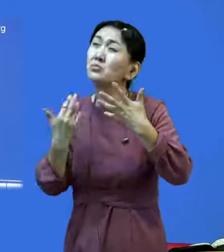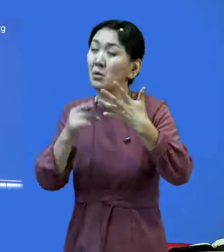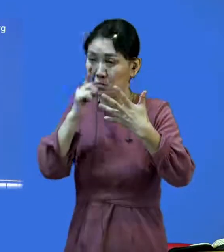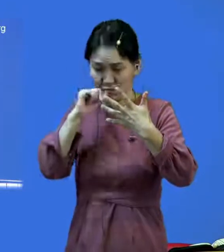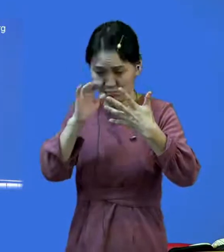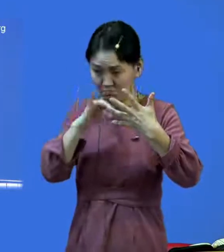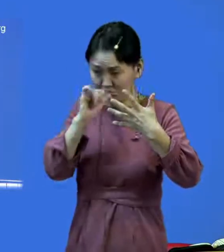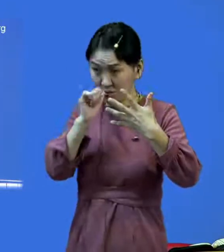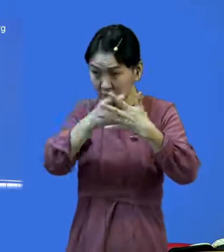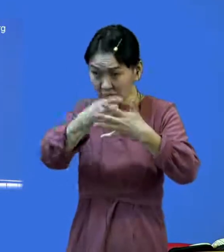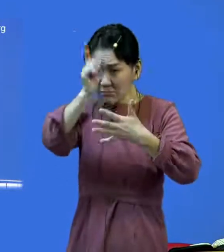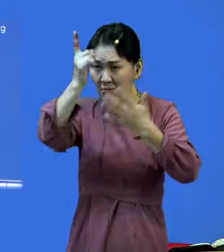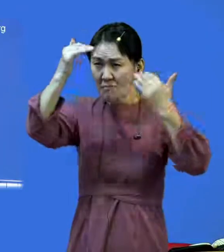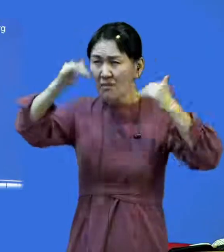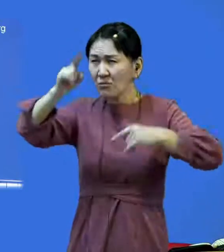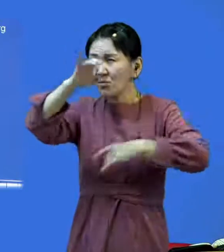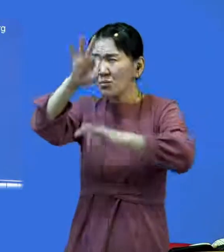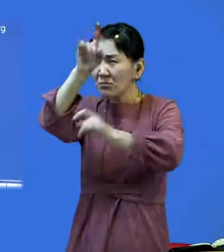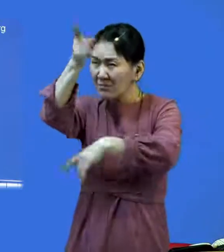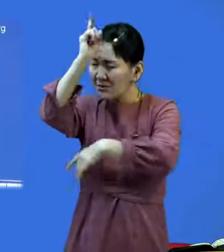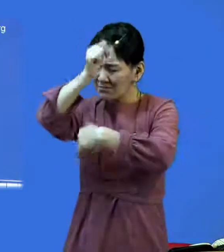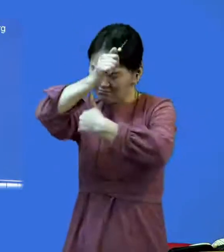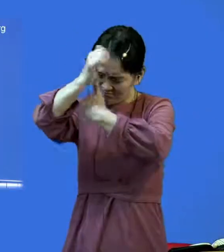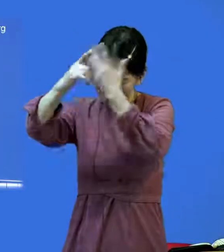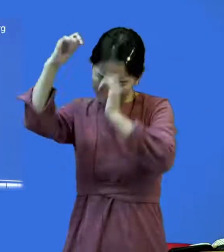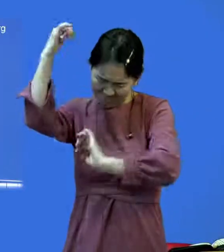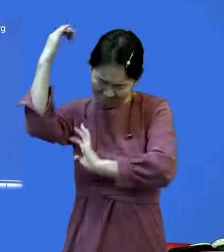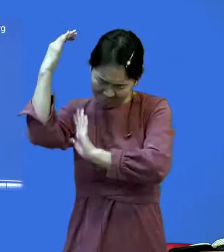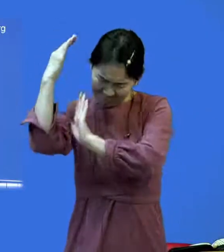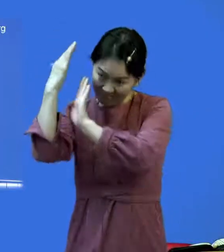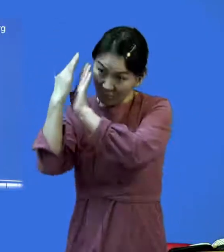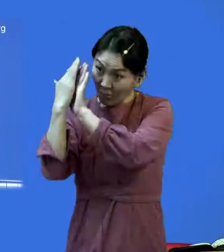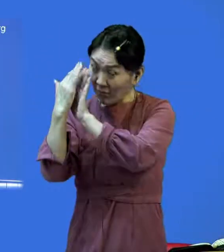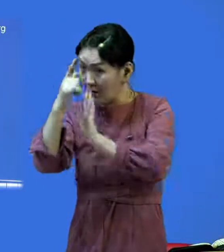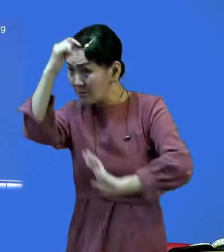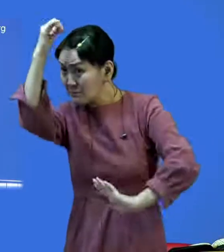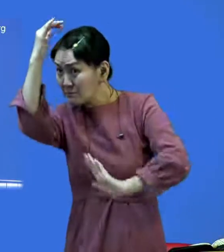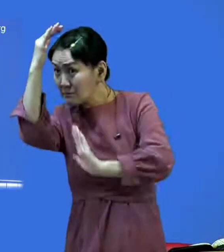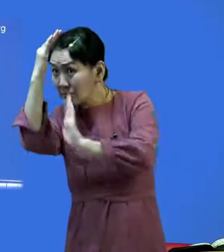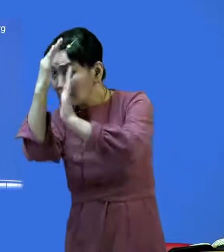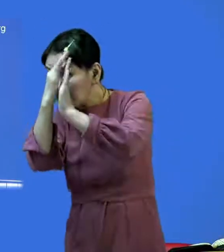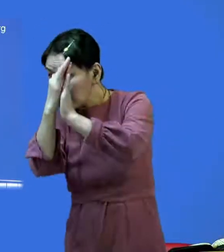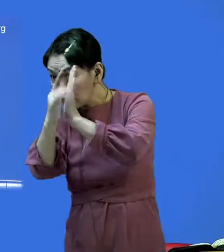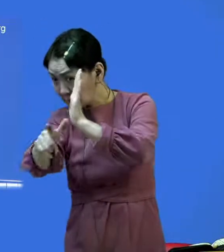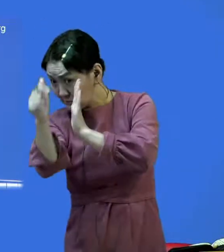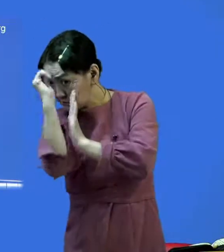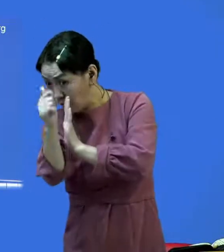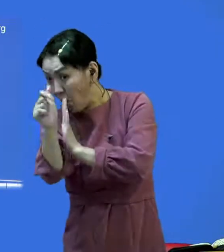бурхны хаанчлал ба зүвд байдлыг хайх тун тэгвэл тэгвэл гэдэг нь шүү дээ. Ингээ болжл гарч байна.